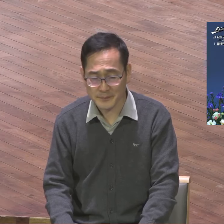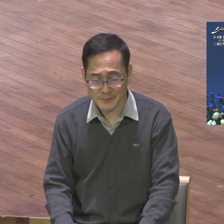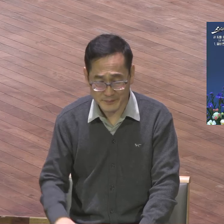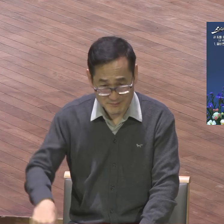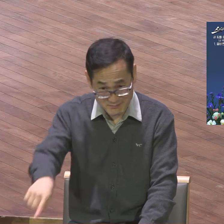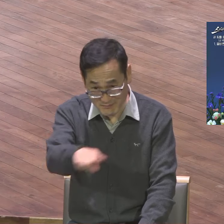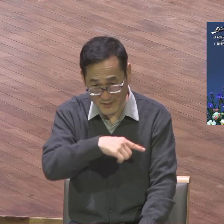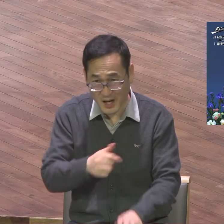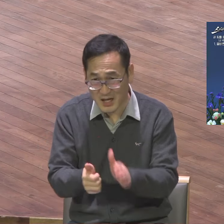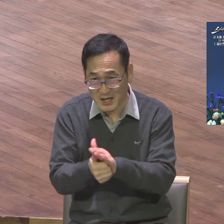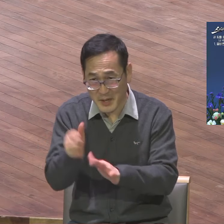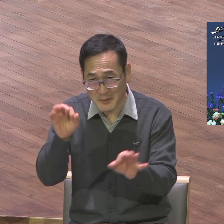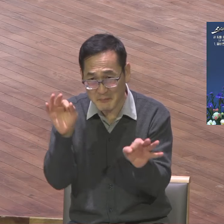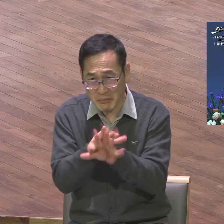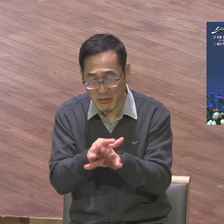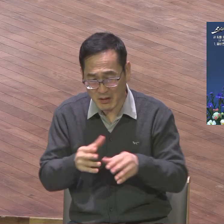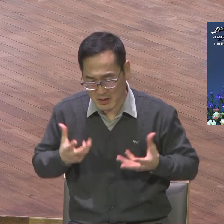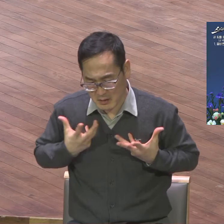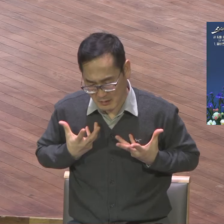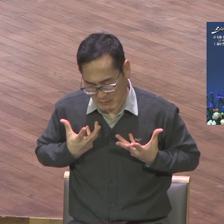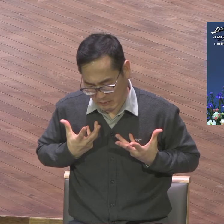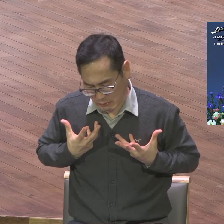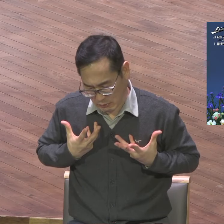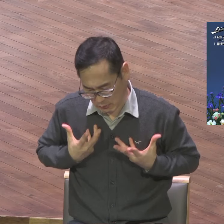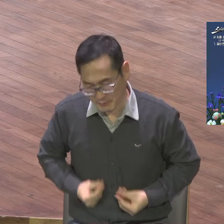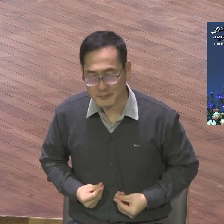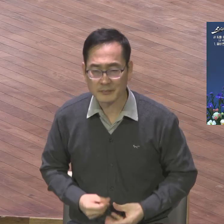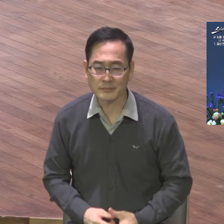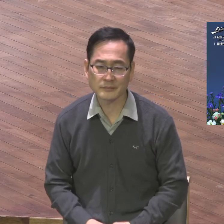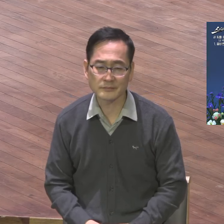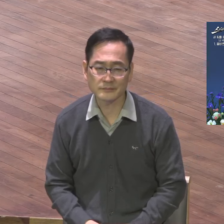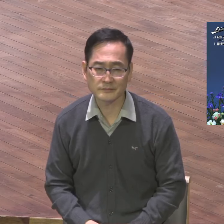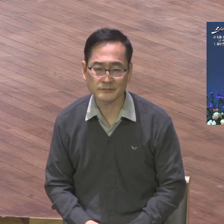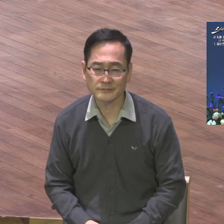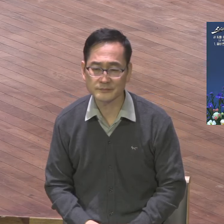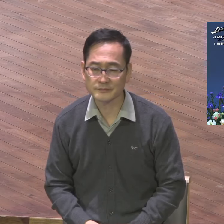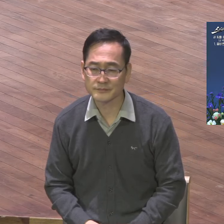전혀 희망이 없는 절망뿐이다.